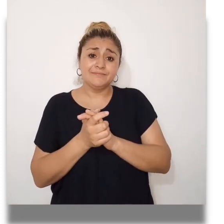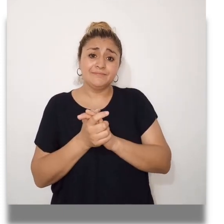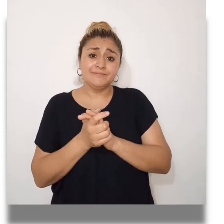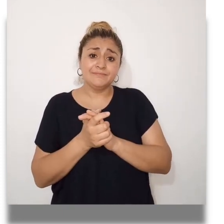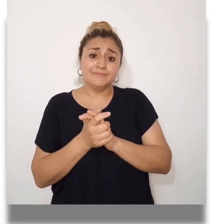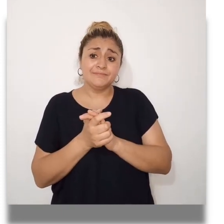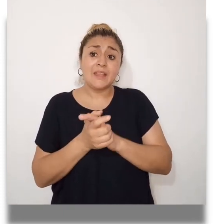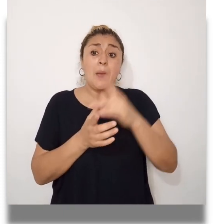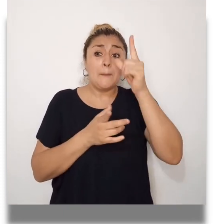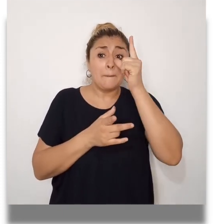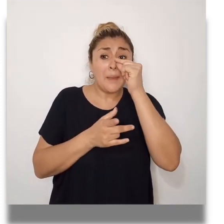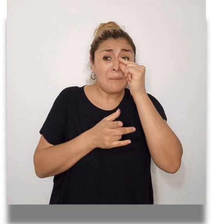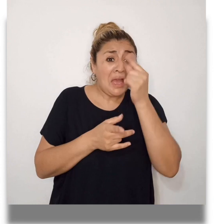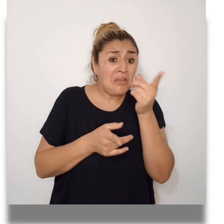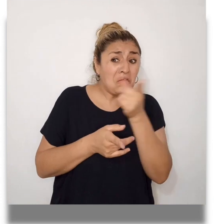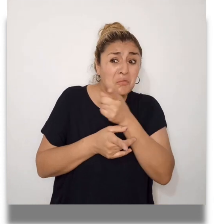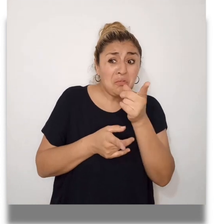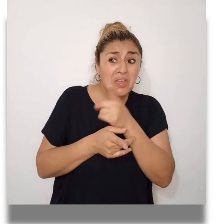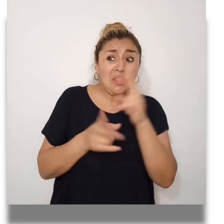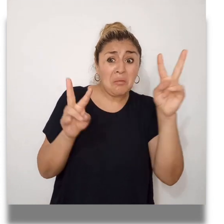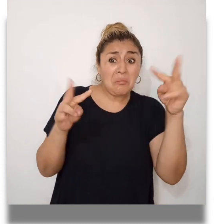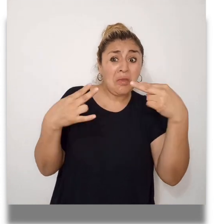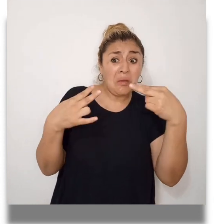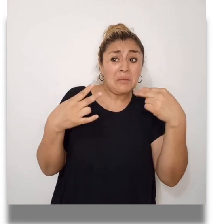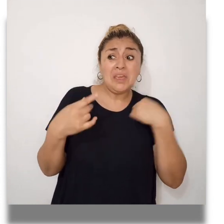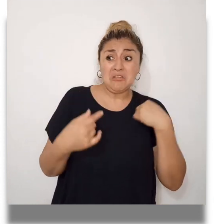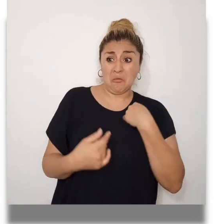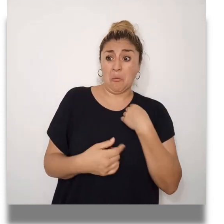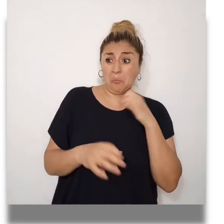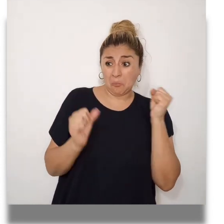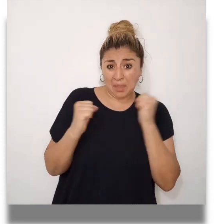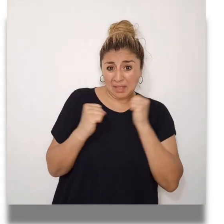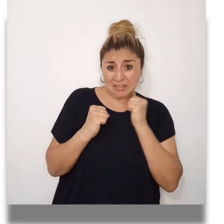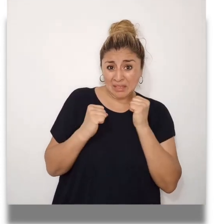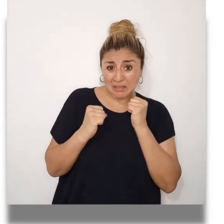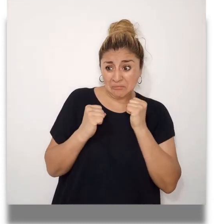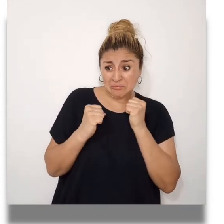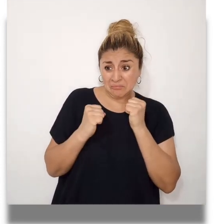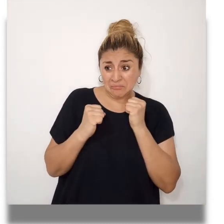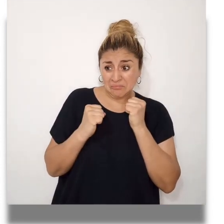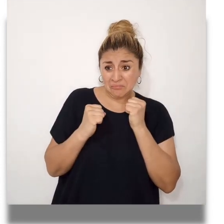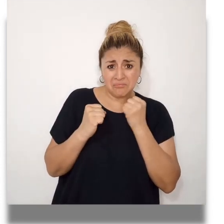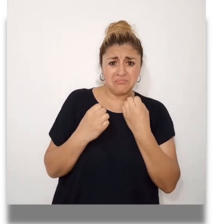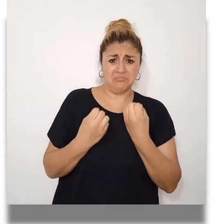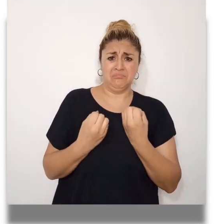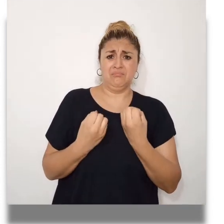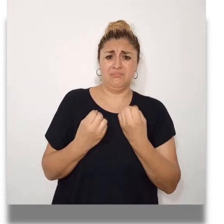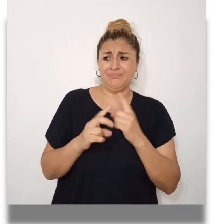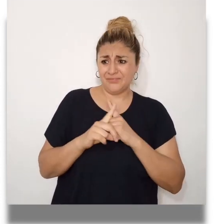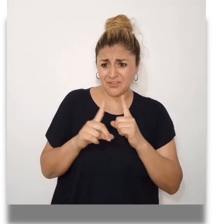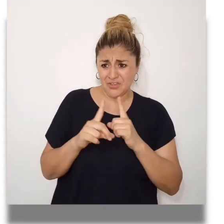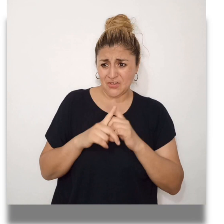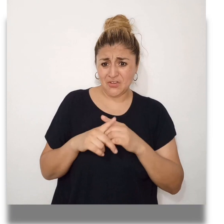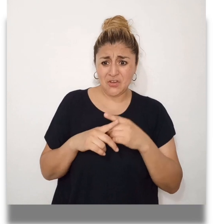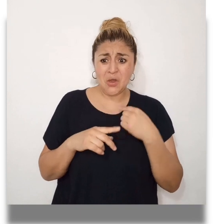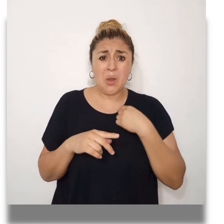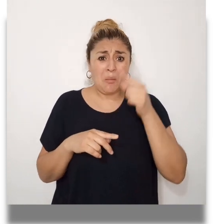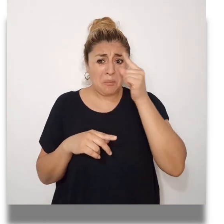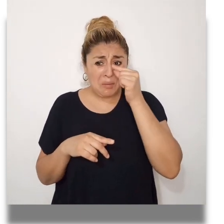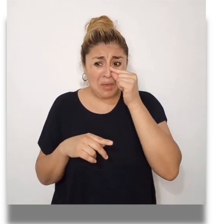mí vuestros padres que se alejaron de mí y se fueron tras la vanidad y se hicieron